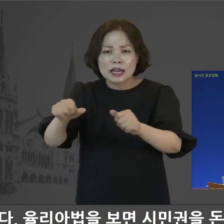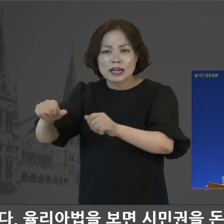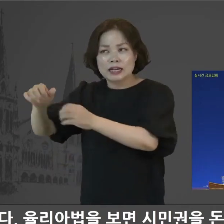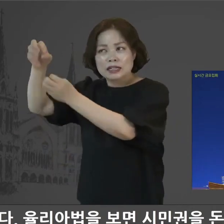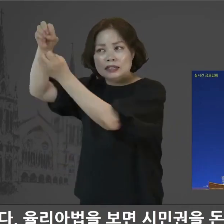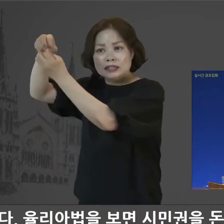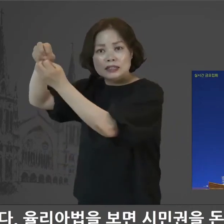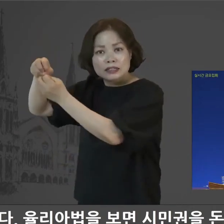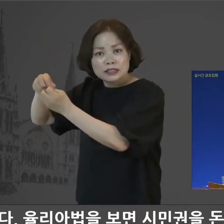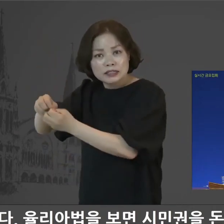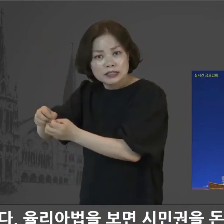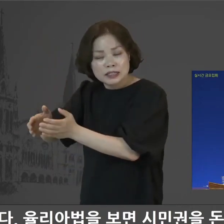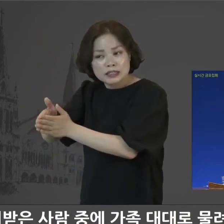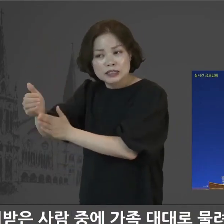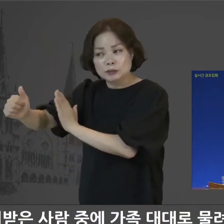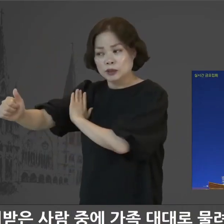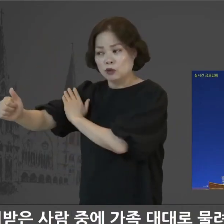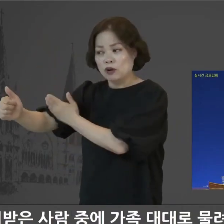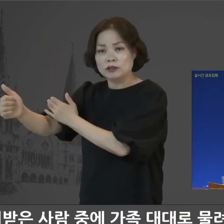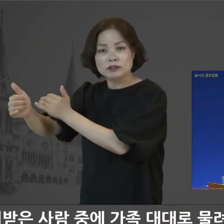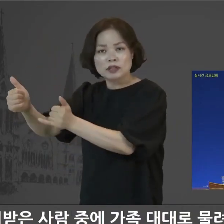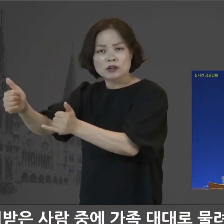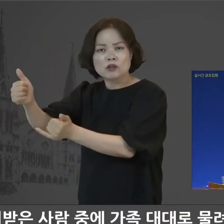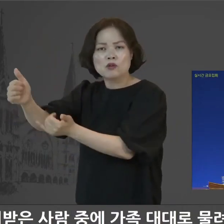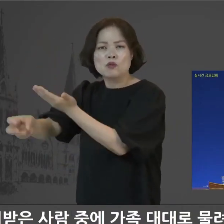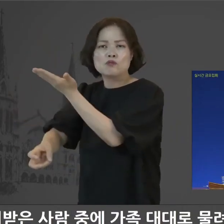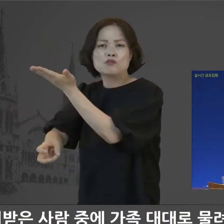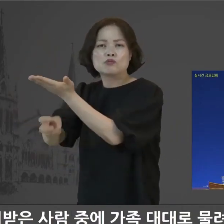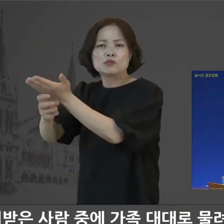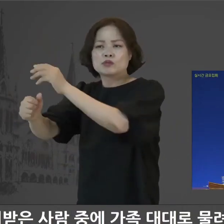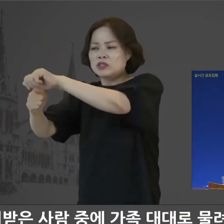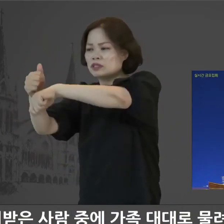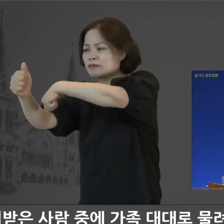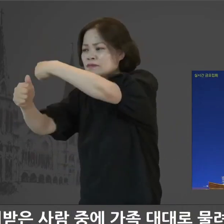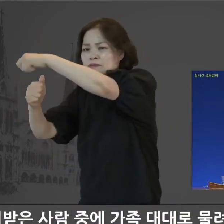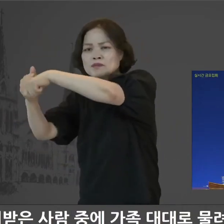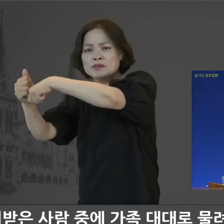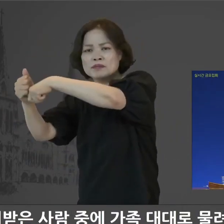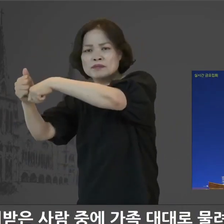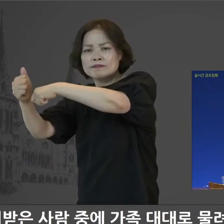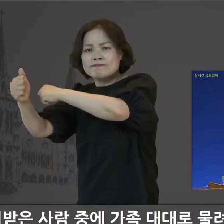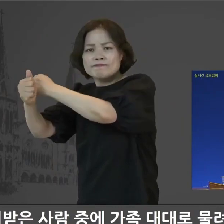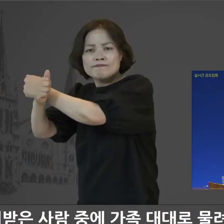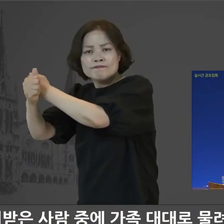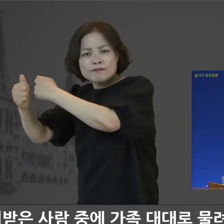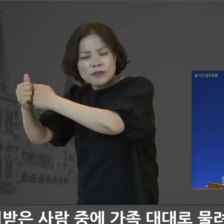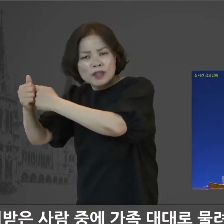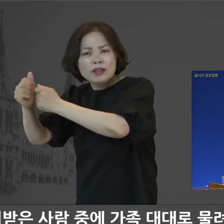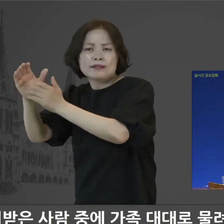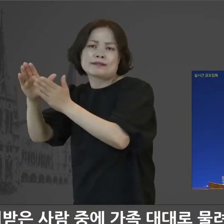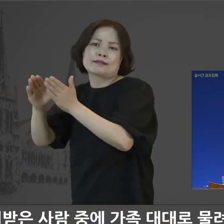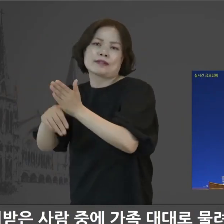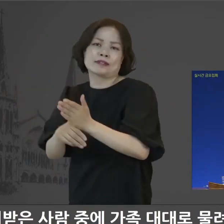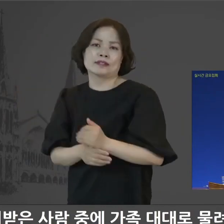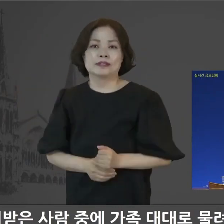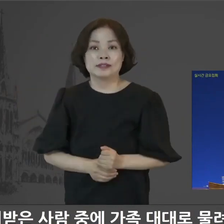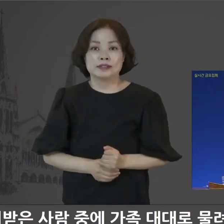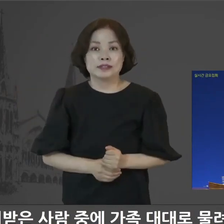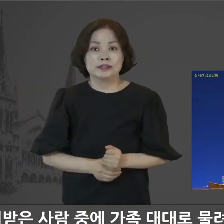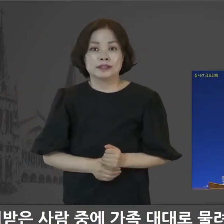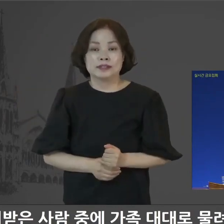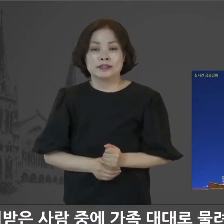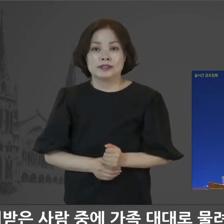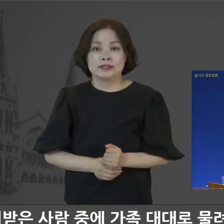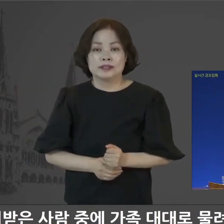대대로 물려온 시민권자를 불법적으로 묻거나 채형을 가했거나 뭐 이렇게 할 경우에는